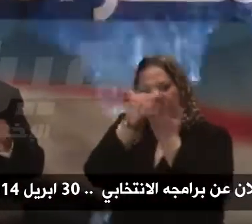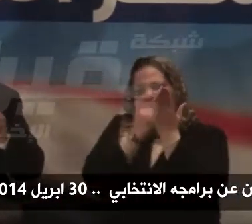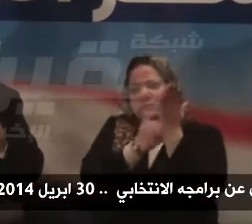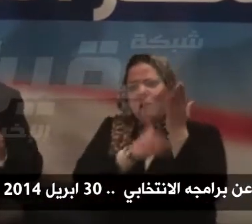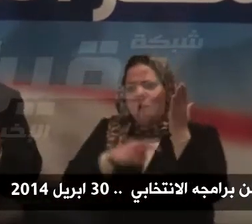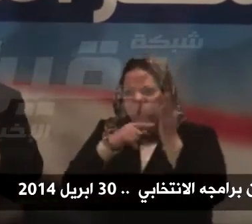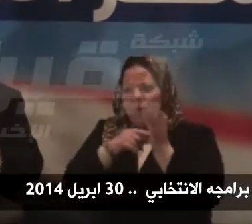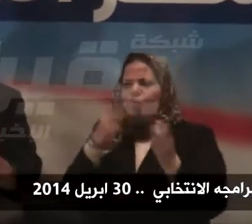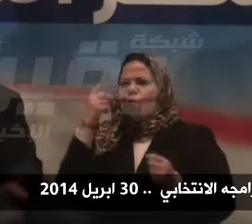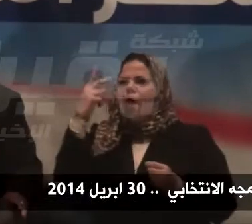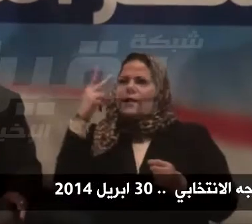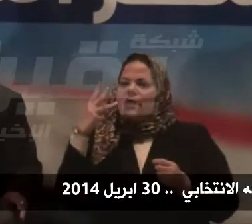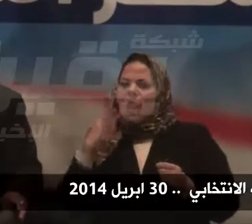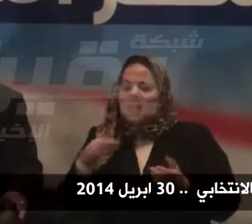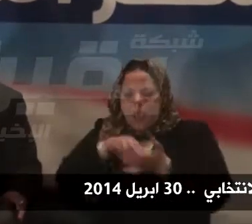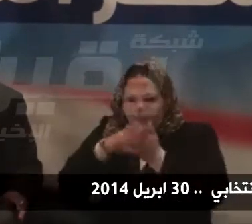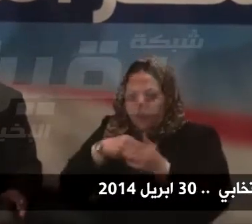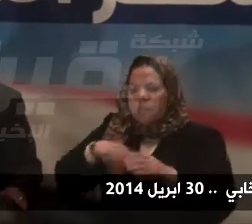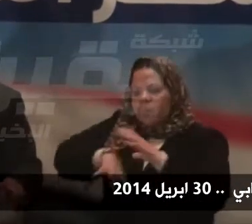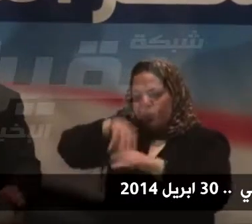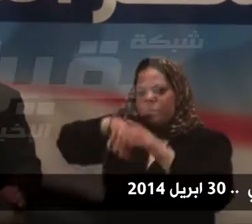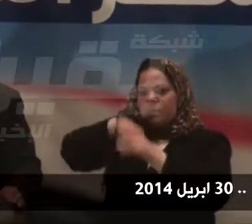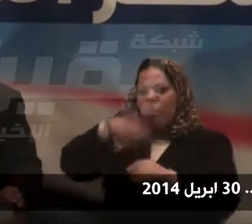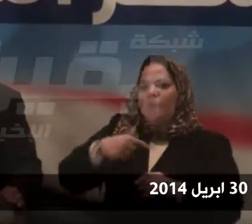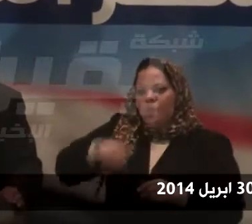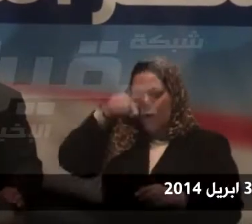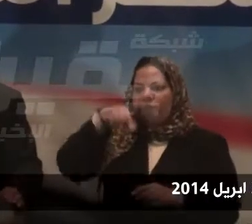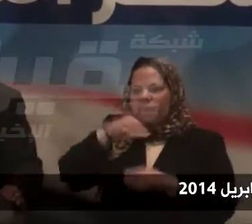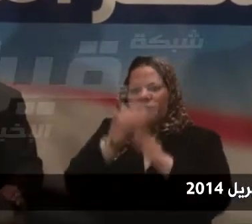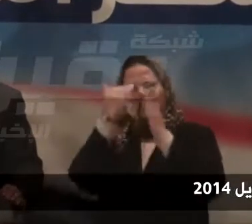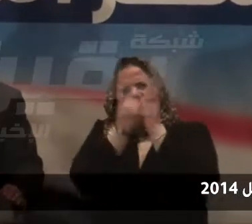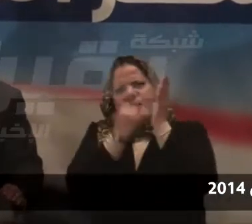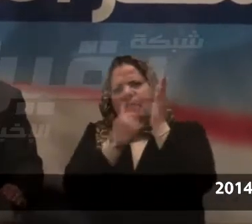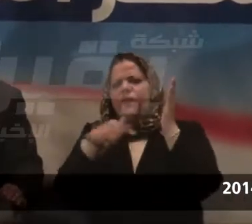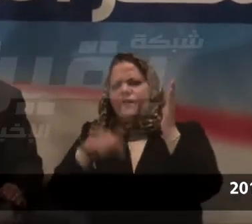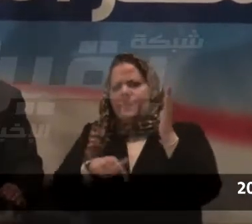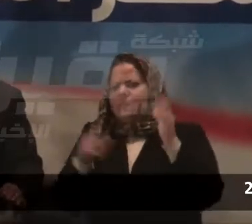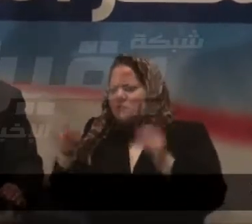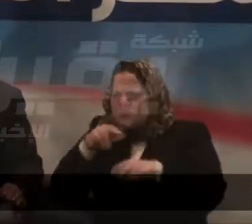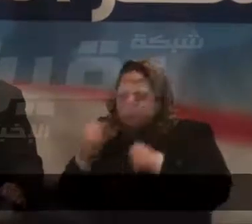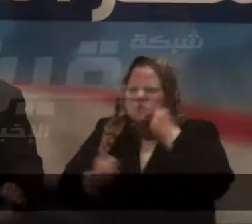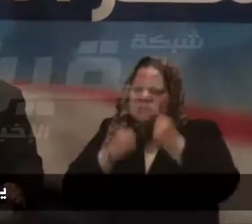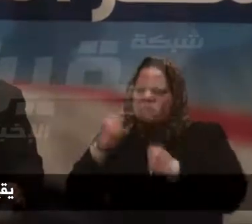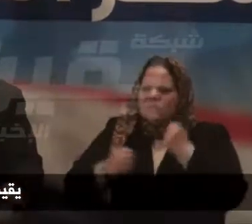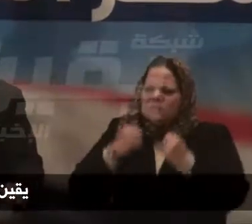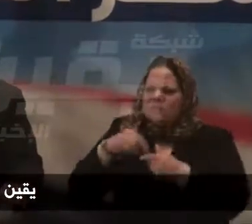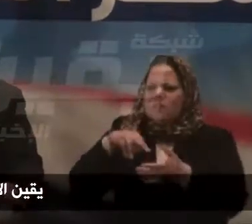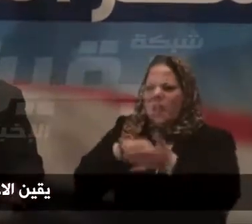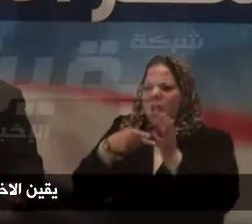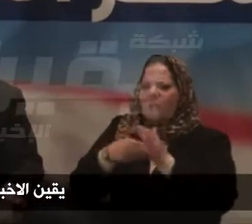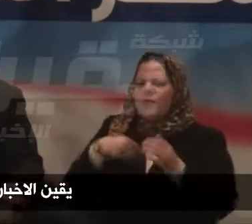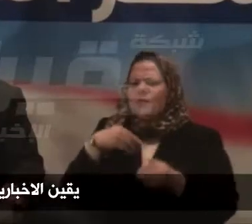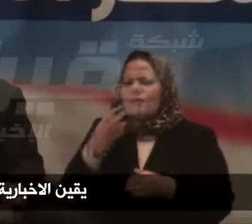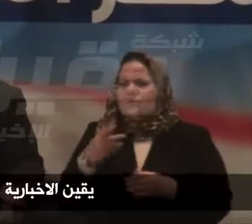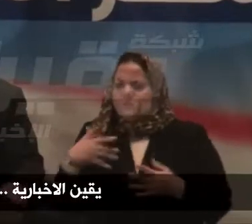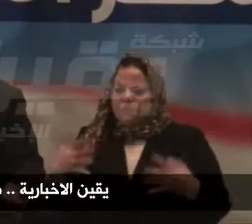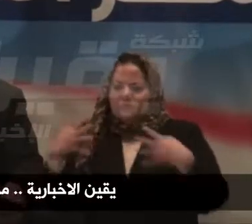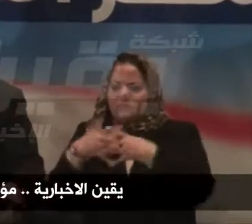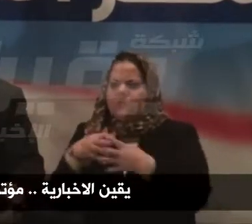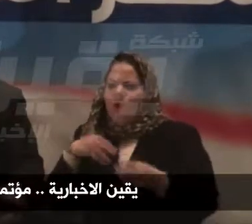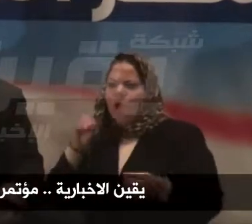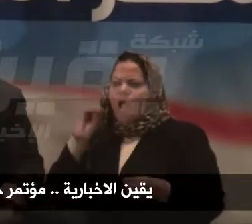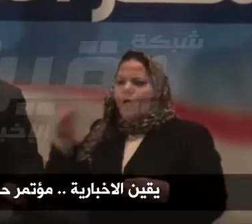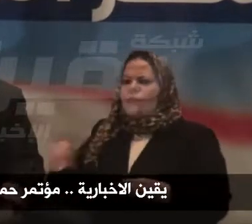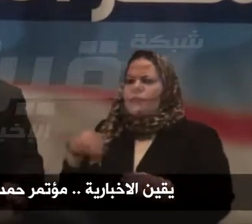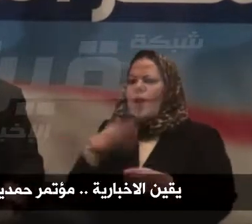وعندي الحلول 1، 2، 3. ودي حاجة من الحاجات اللي شجعتني جداً ان انا اشارك في البرنامج